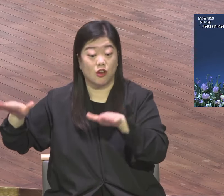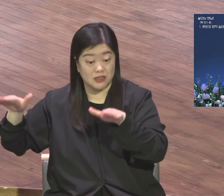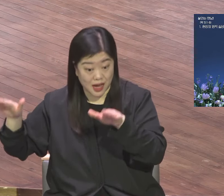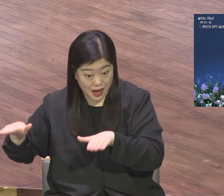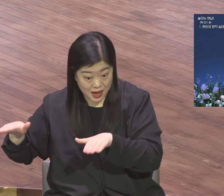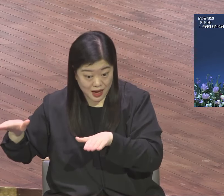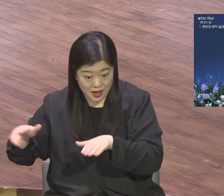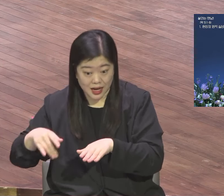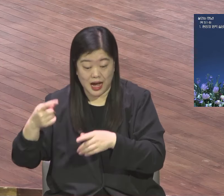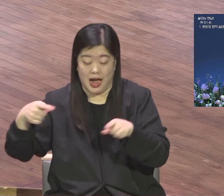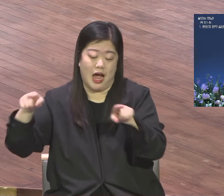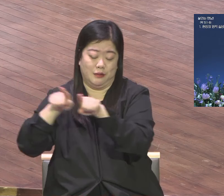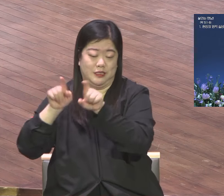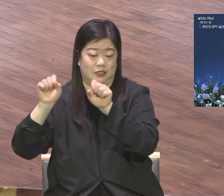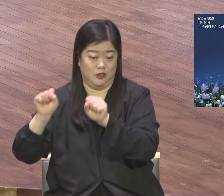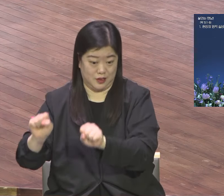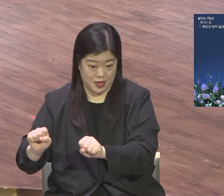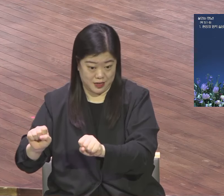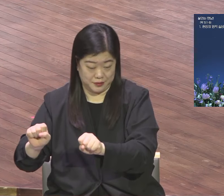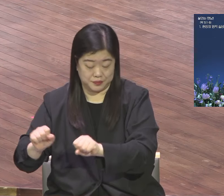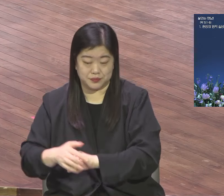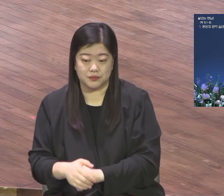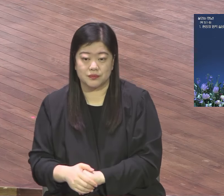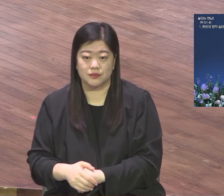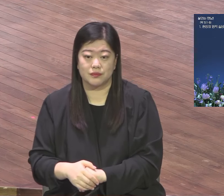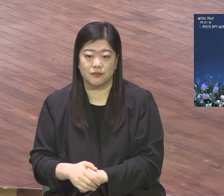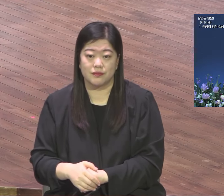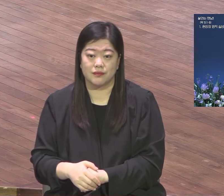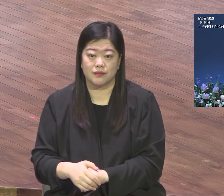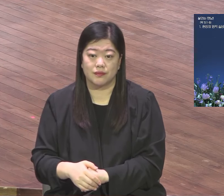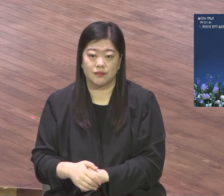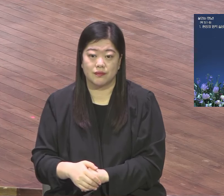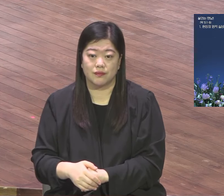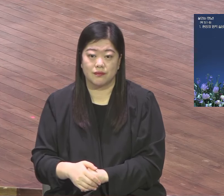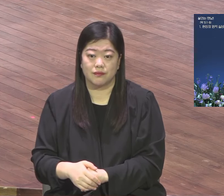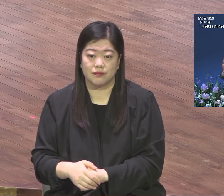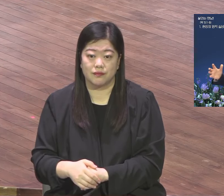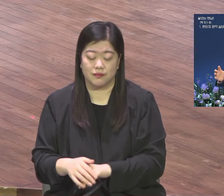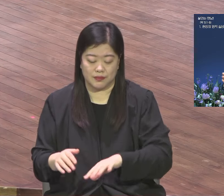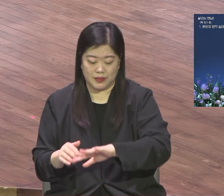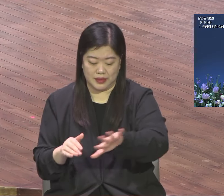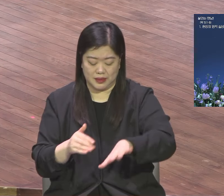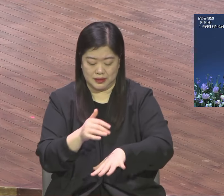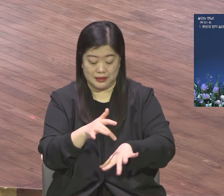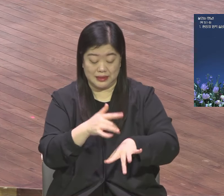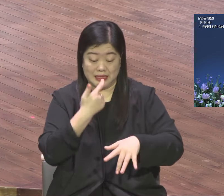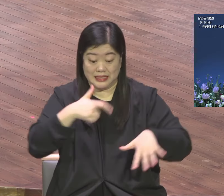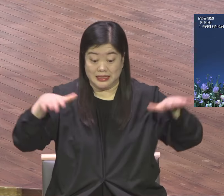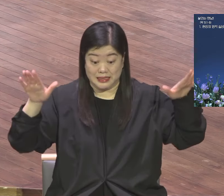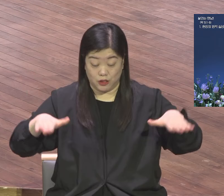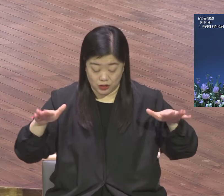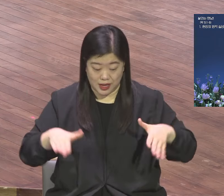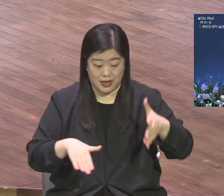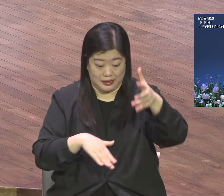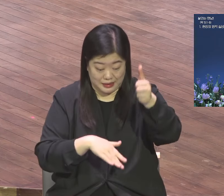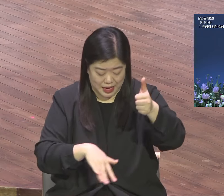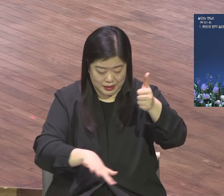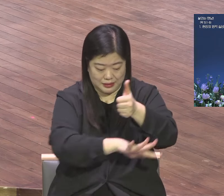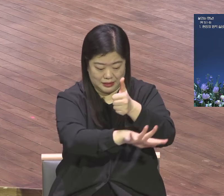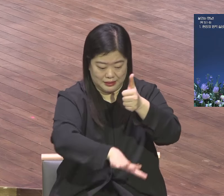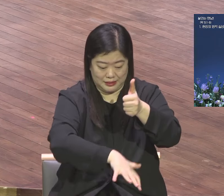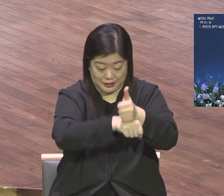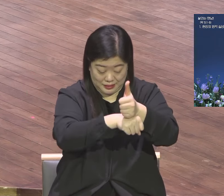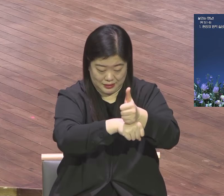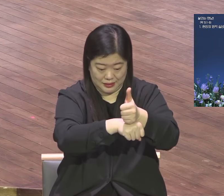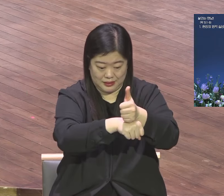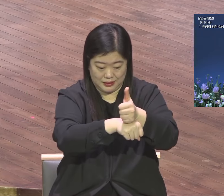용, 그의 사자들과 이 그 무리들이 붙어 싸움이 붙었는데